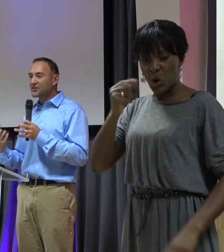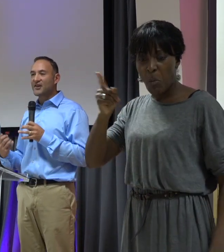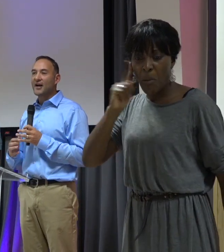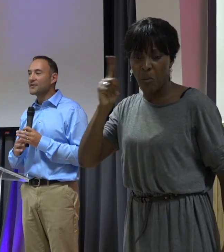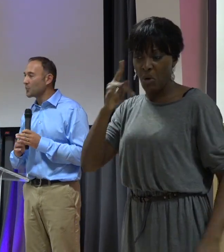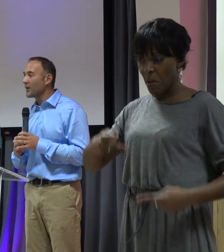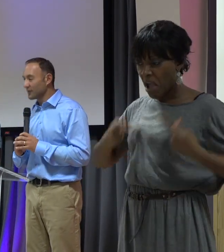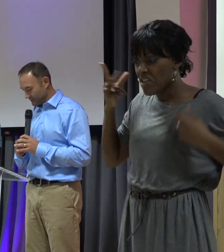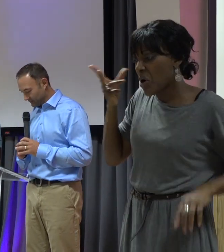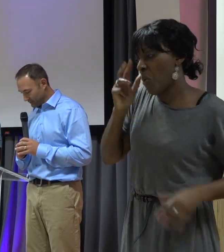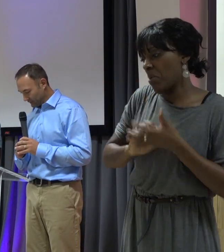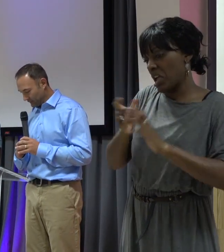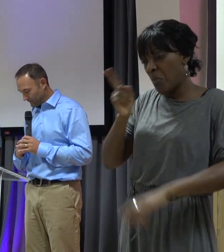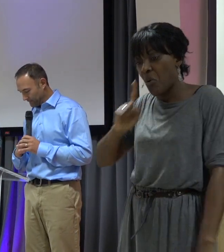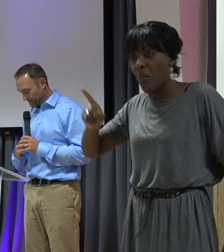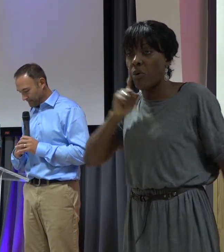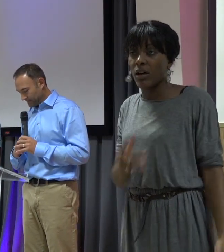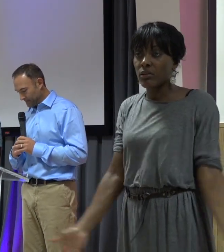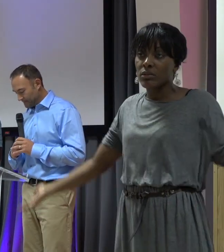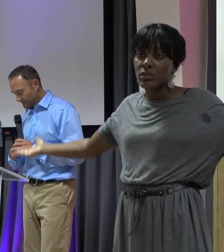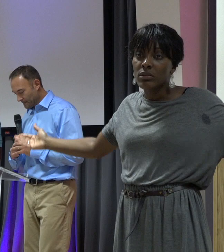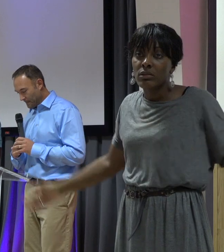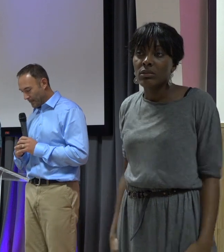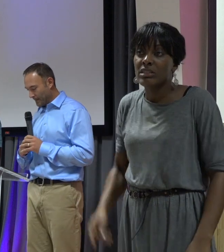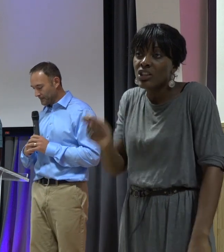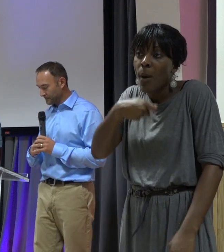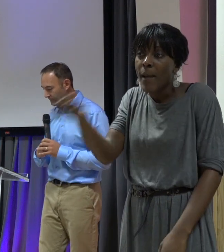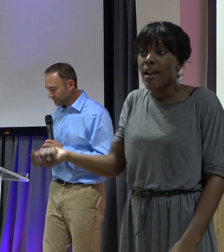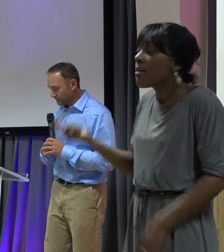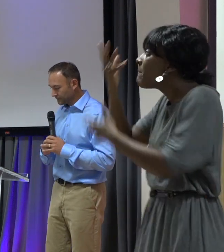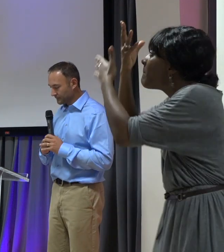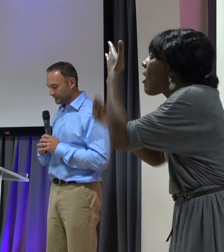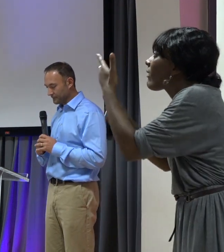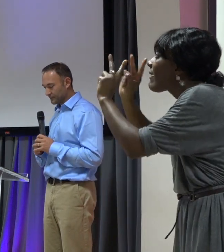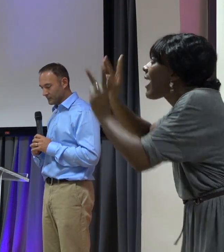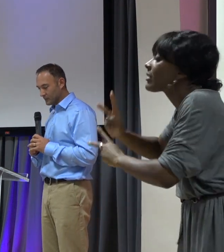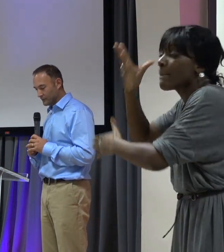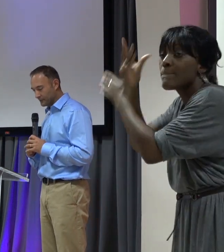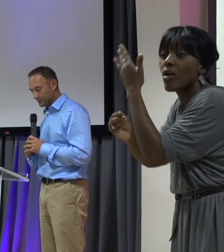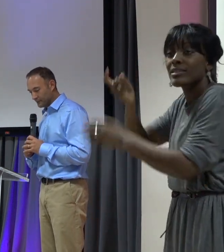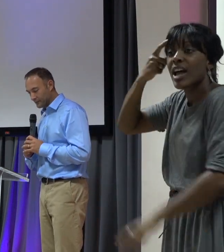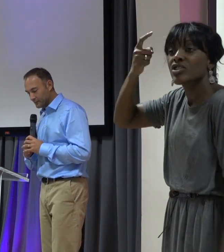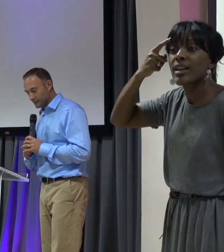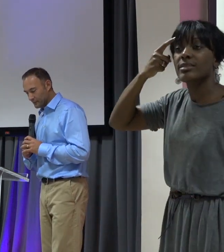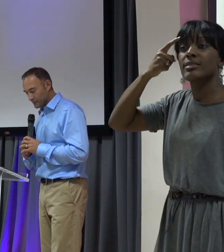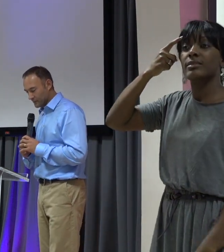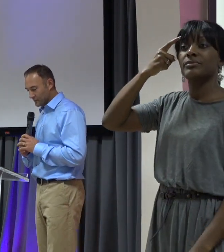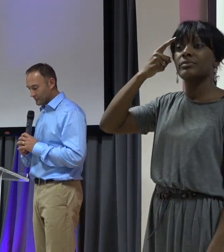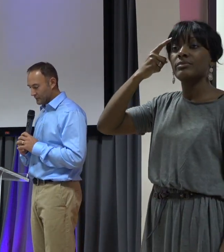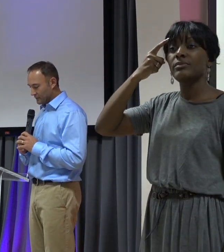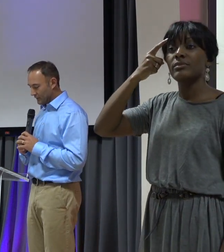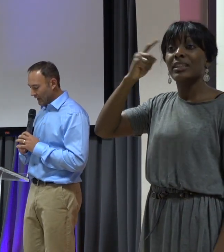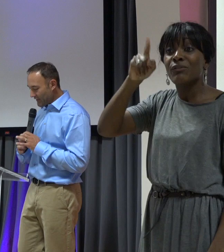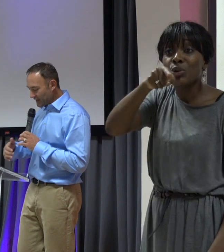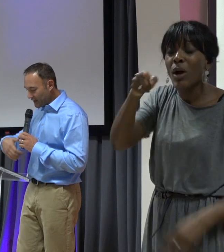being outside of His will. Priez que Dieu vous donne cette crainte de ne pas être à côté de ce qu'il